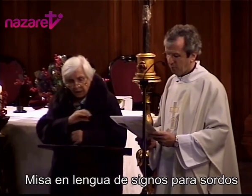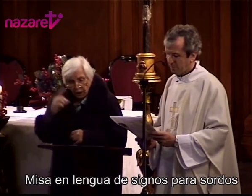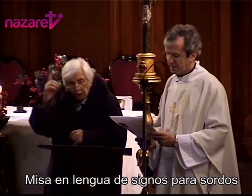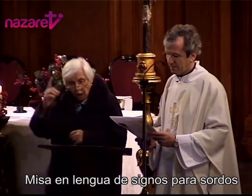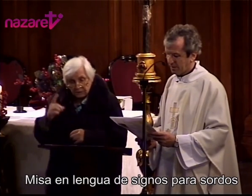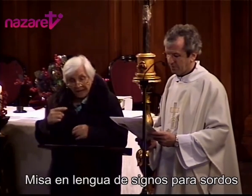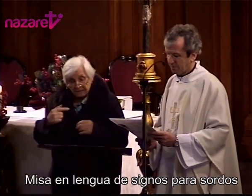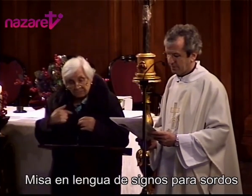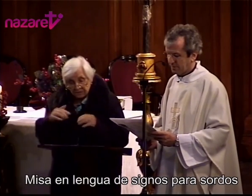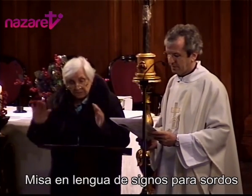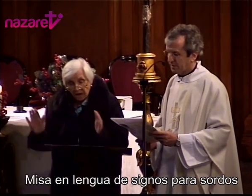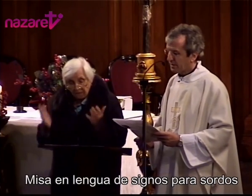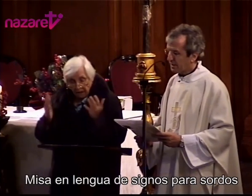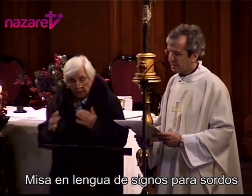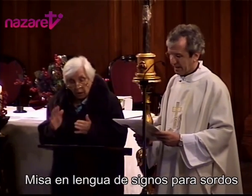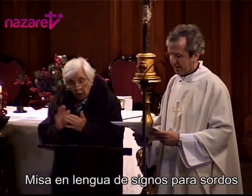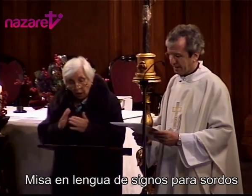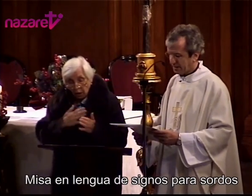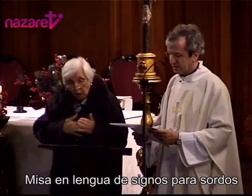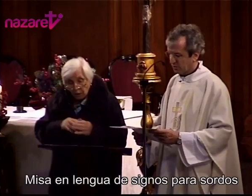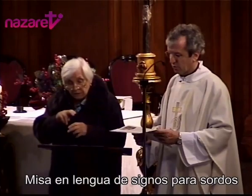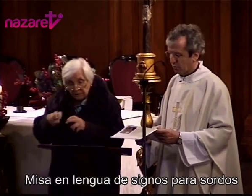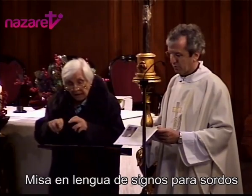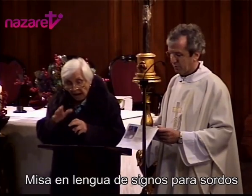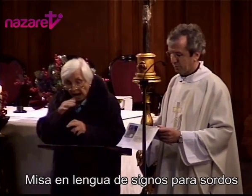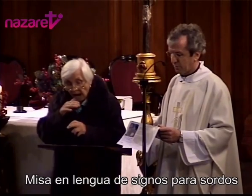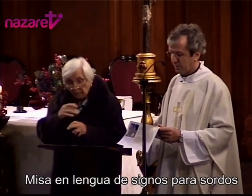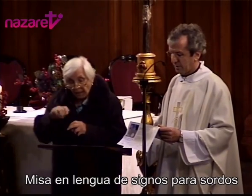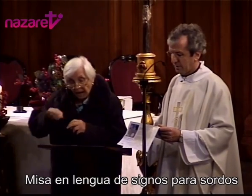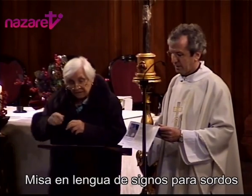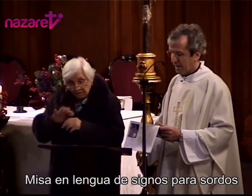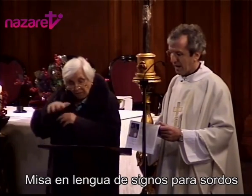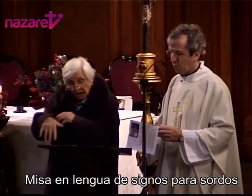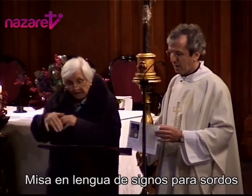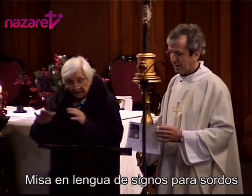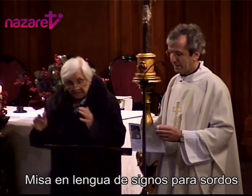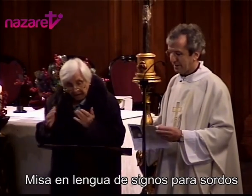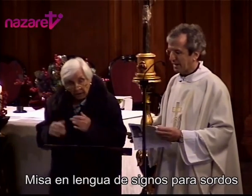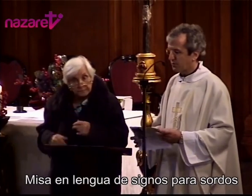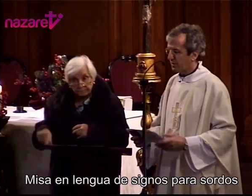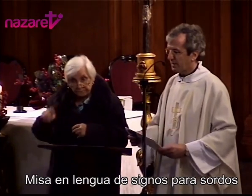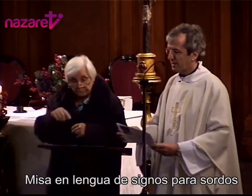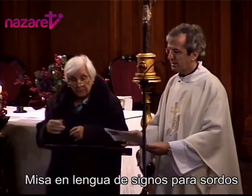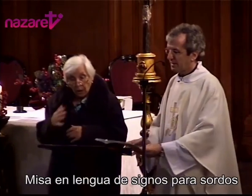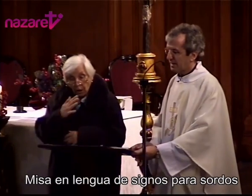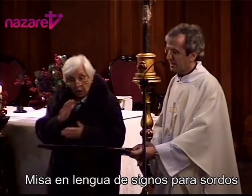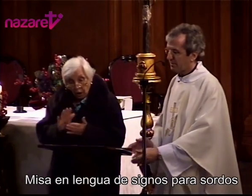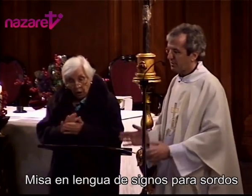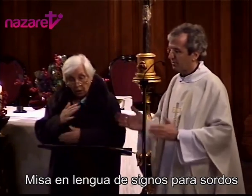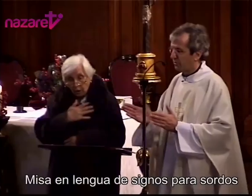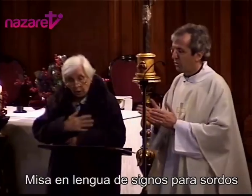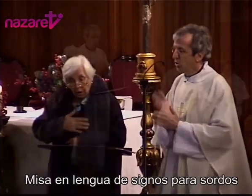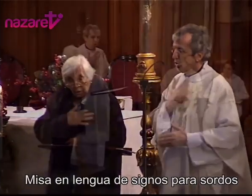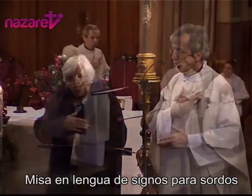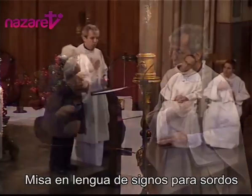Él fue mi salvación, y sacaréis con gozo agua de las fuentes de la